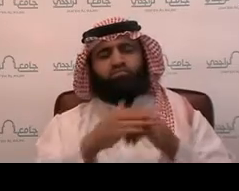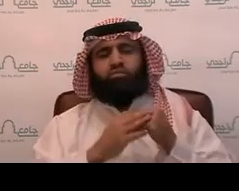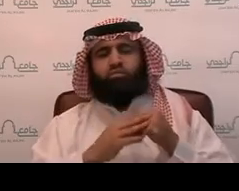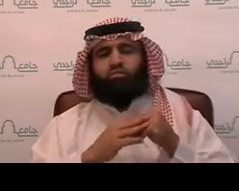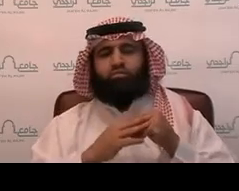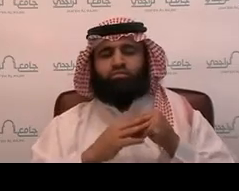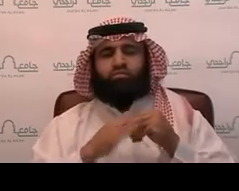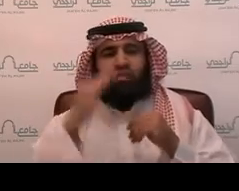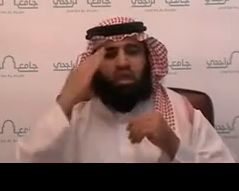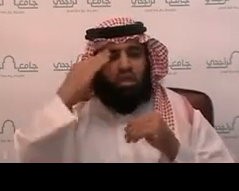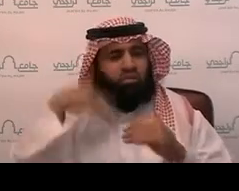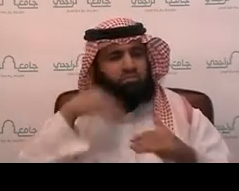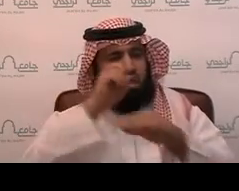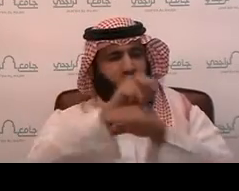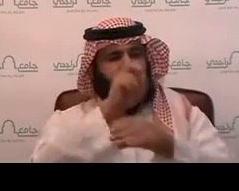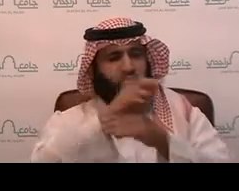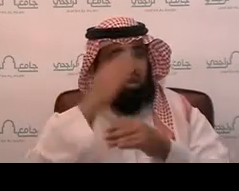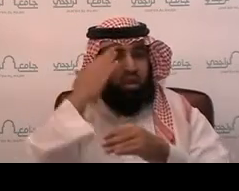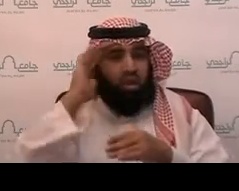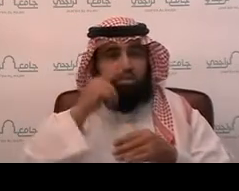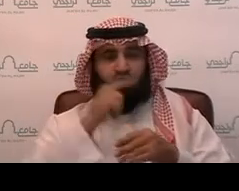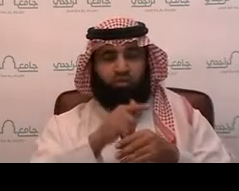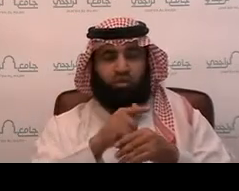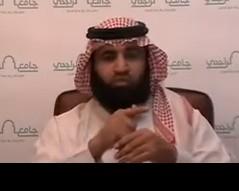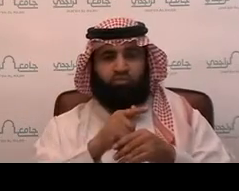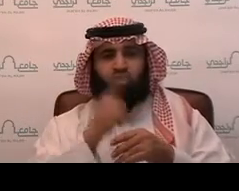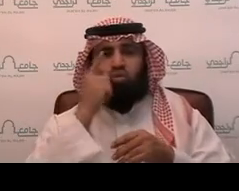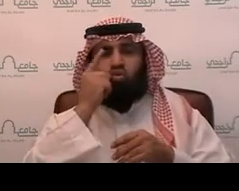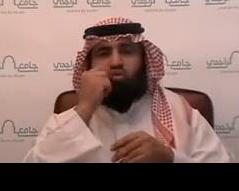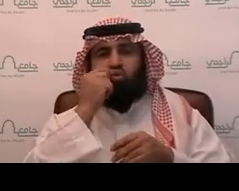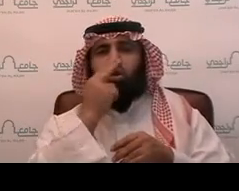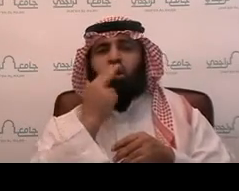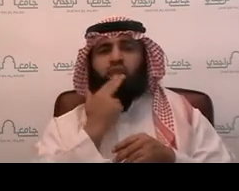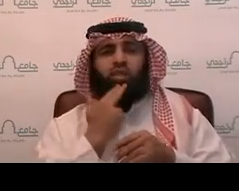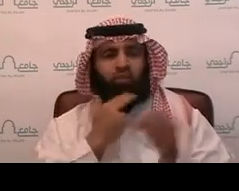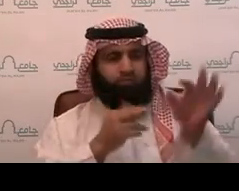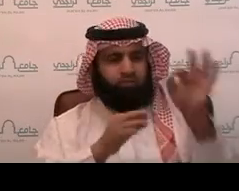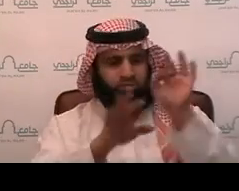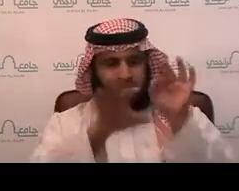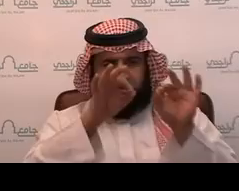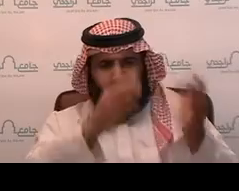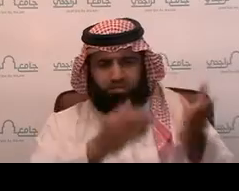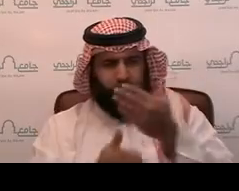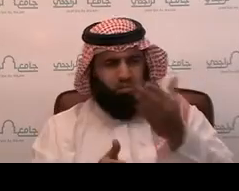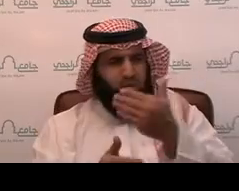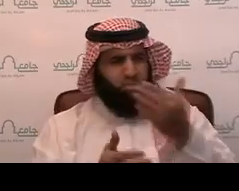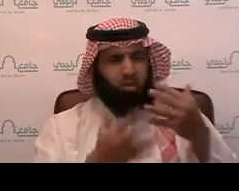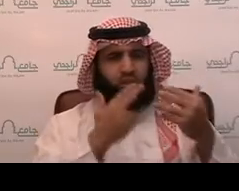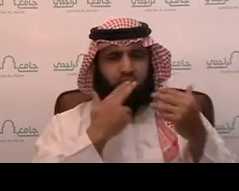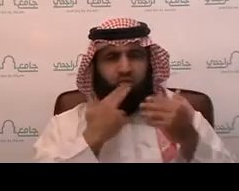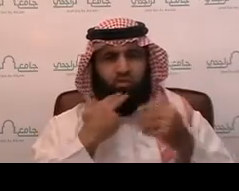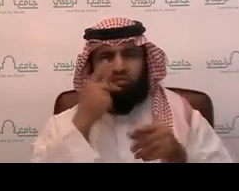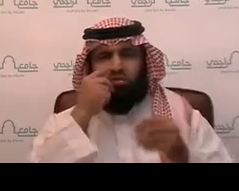ما ذكروا به أنجينا الذين ينهون عن السوء وأخذنا الذين ظلموا بعذاب